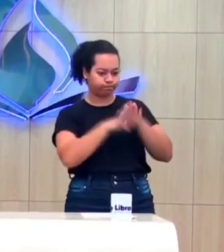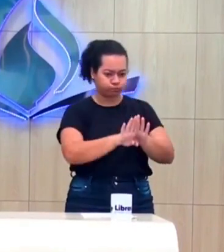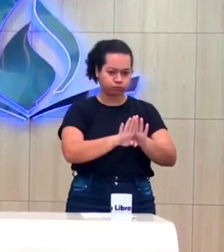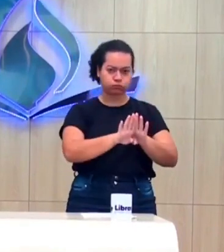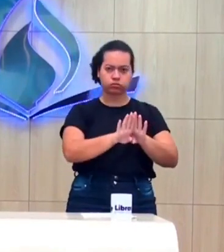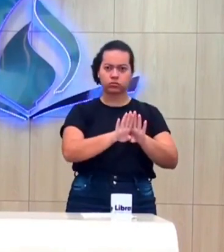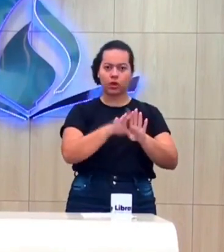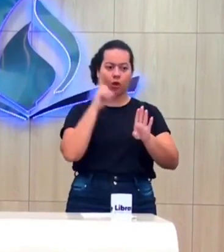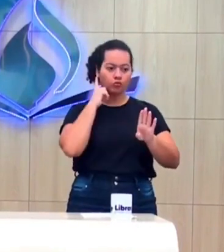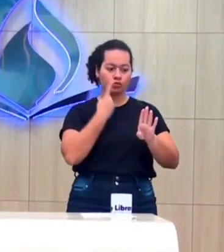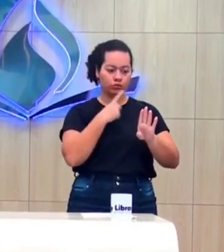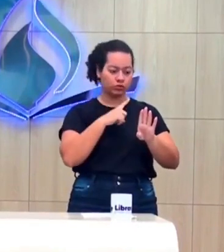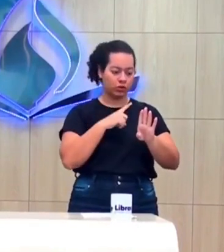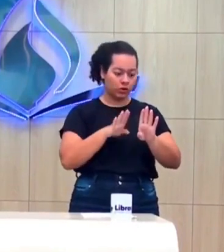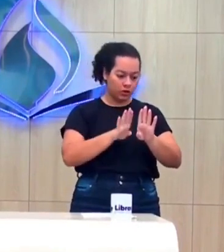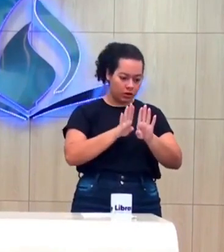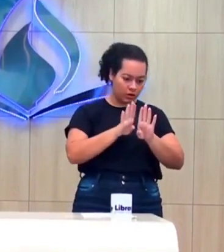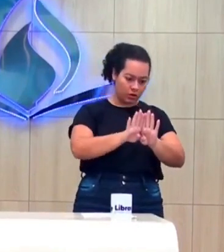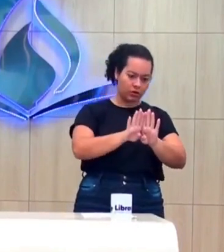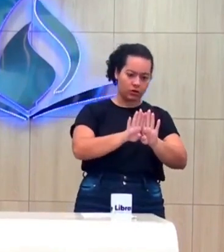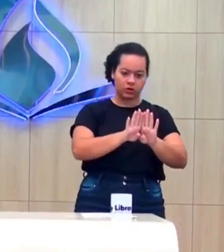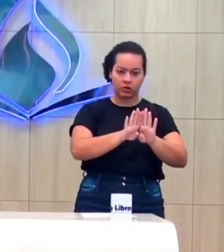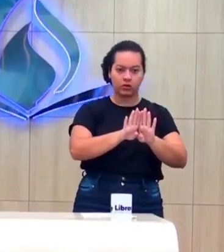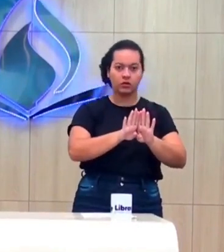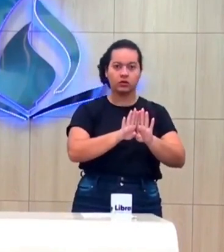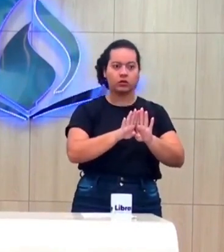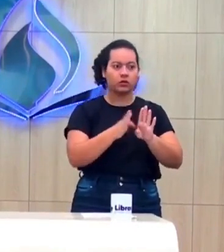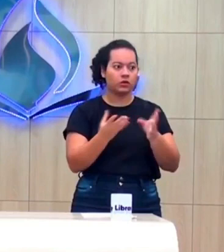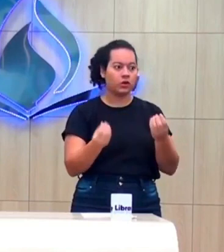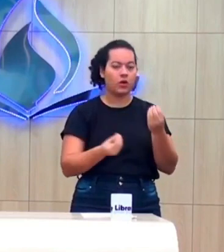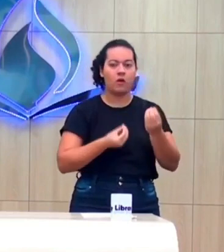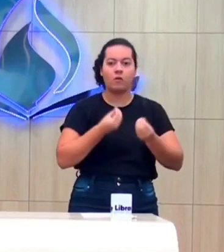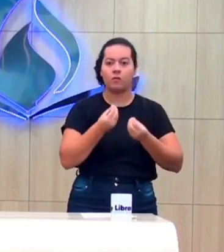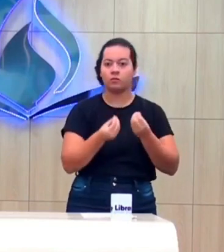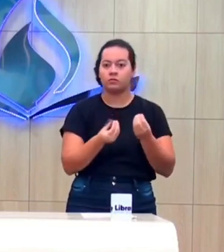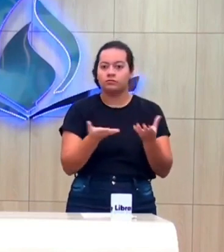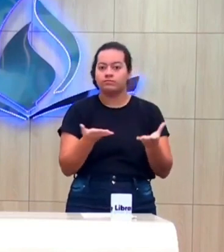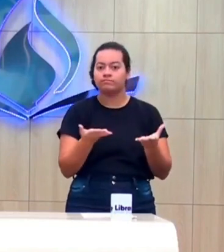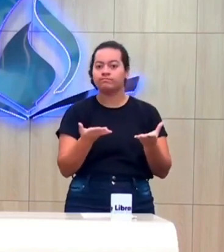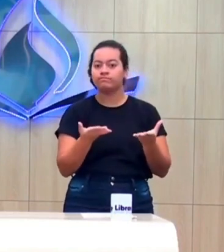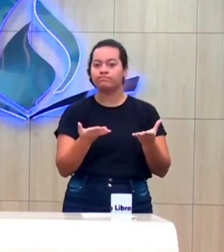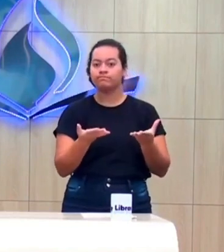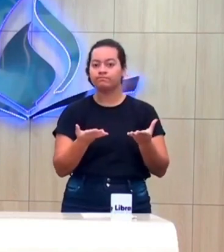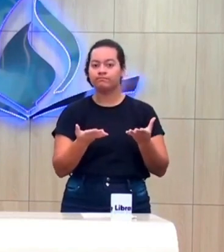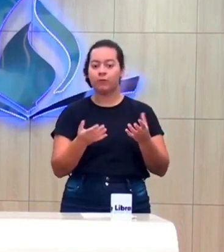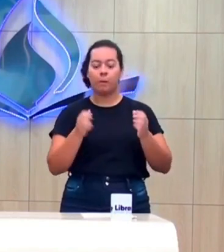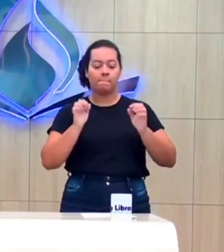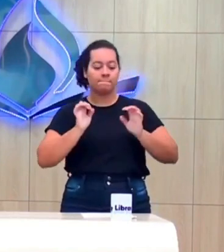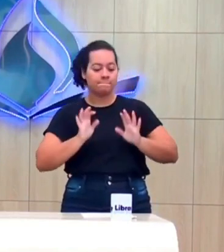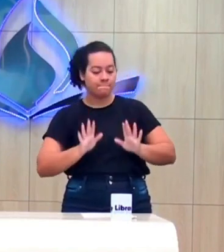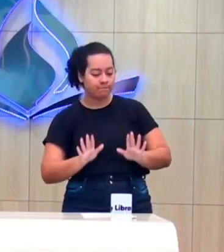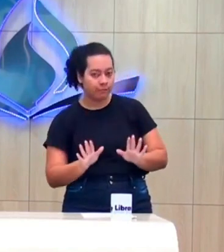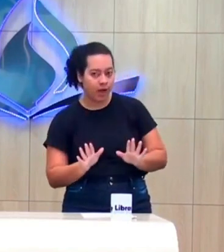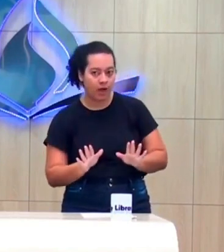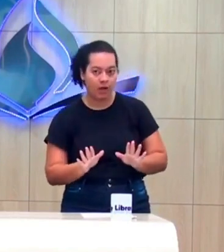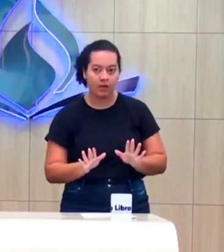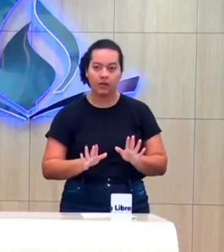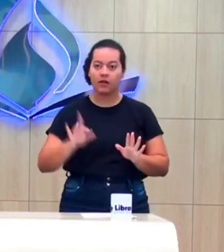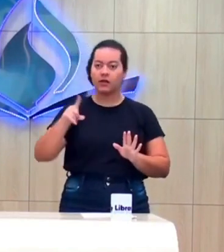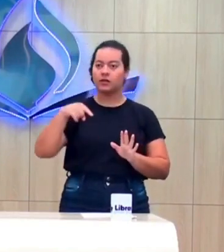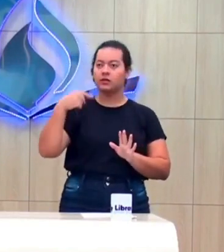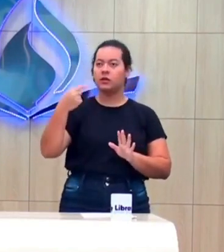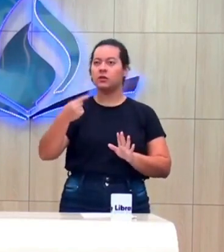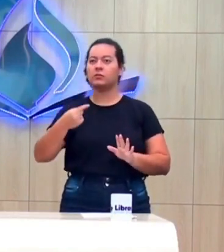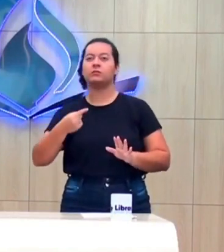atendiam especificamente os alunos surdos. Mas aí foram buscando